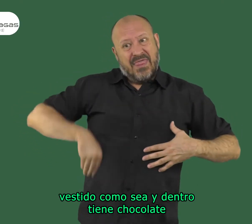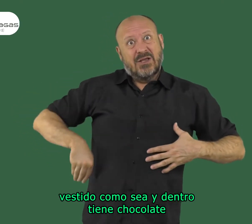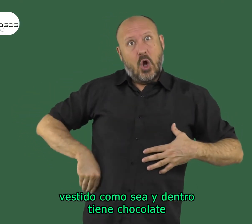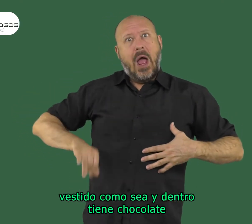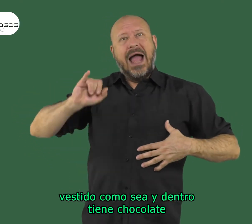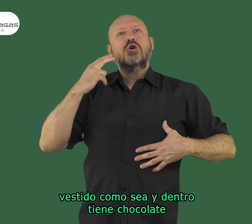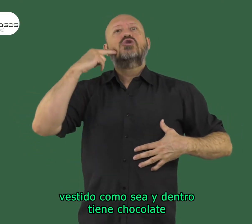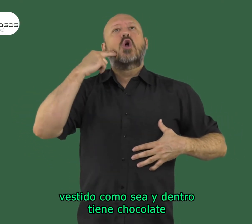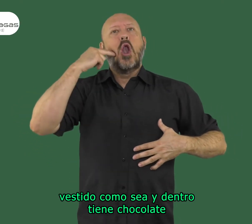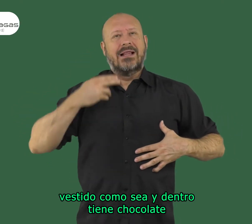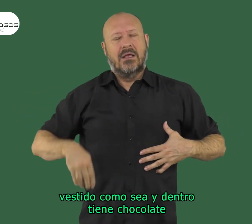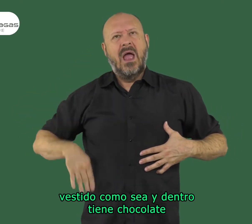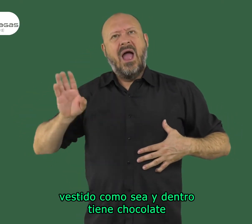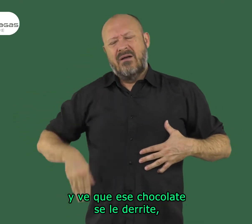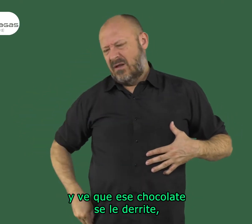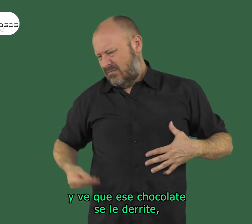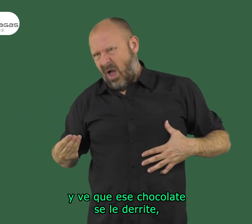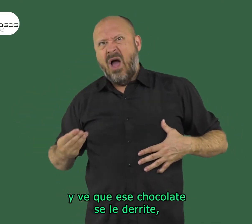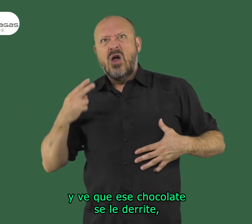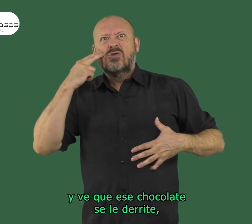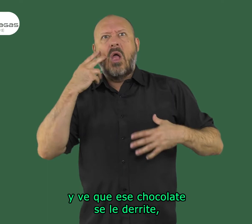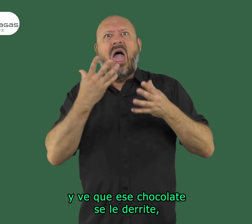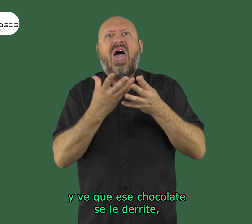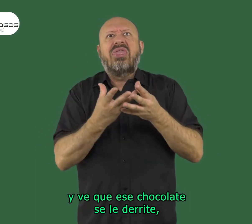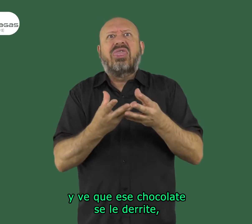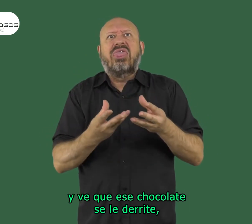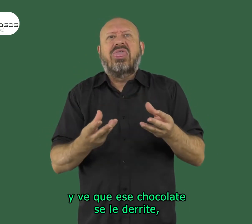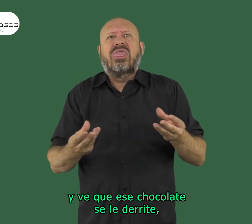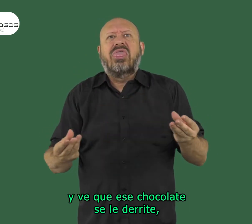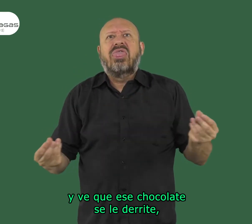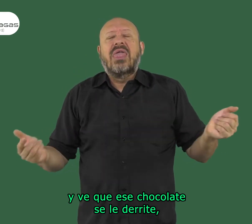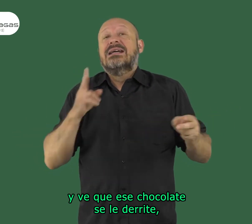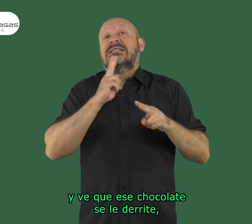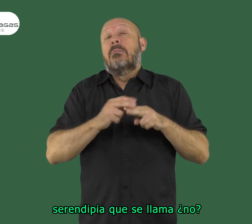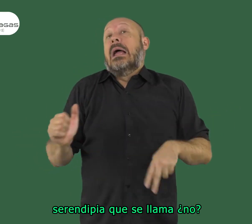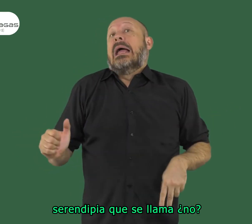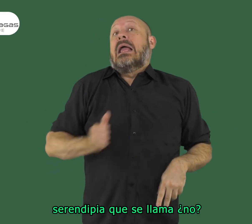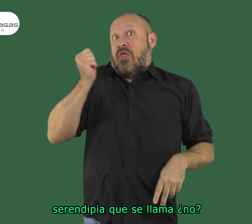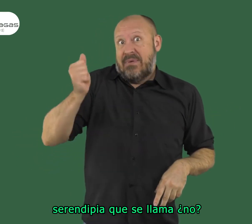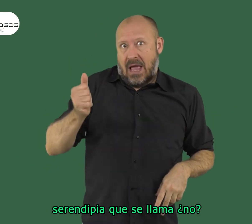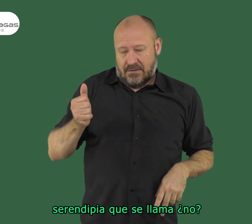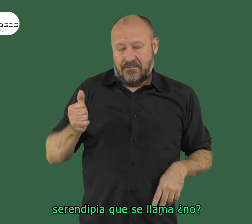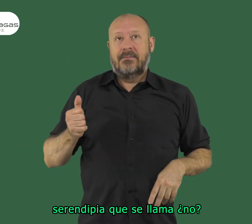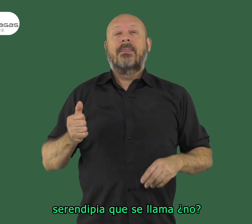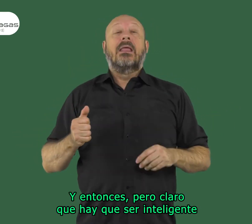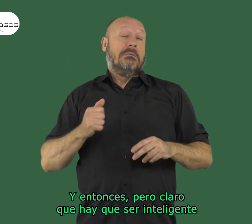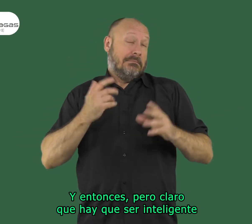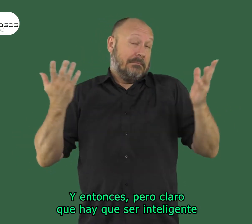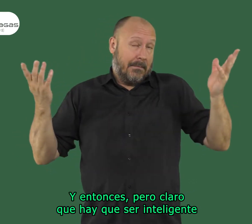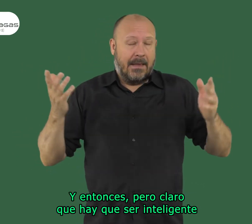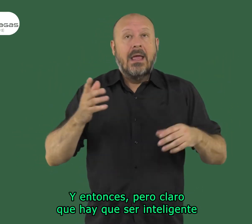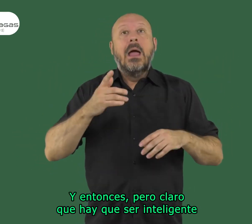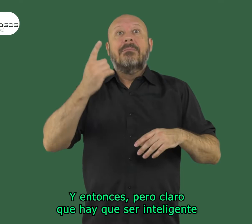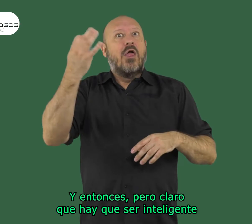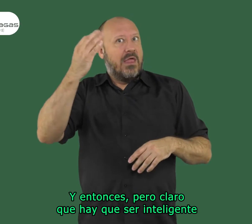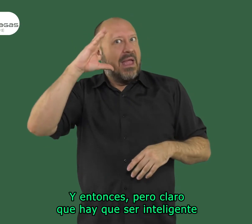vestido, como sea, y dentro tiene chocolate, y ve que ese chocolate se le derrite, serendipia, que se llama, ¿no? Y